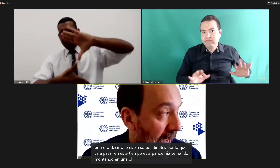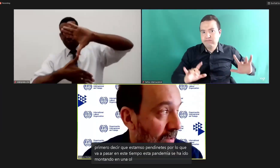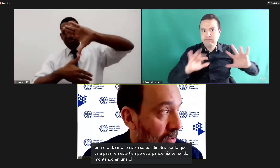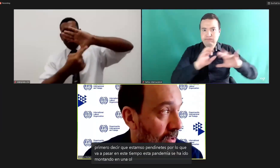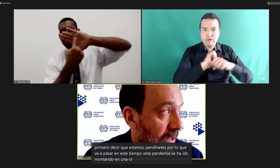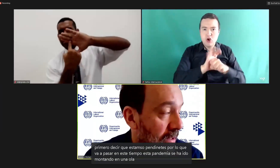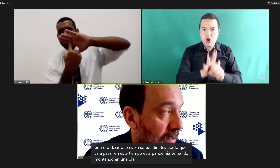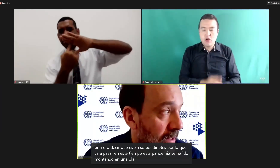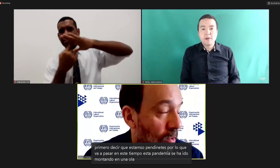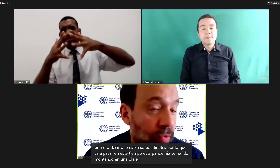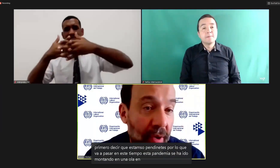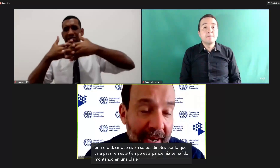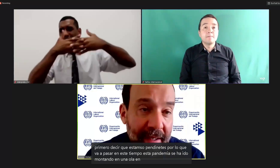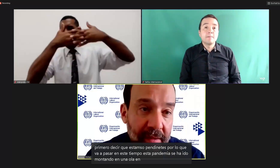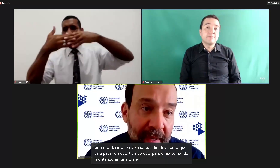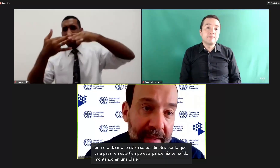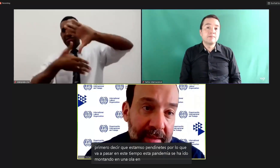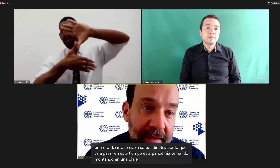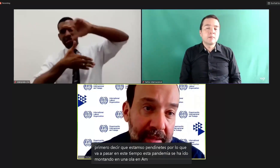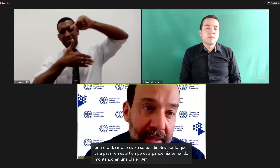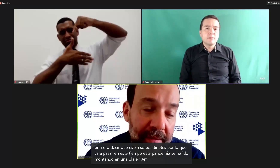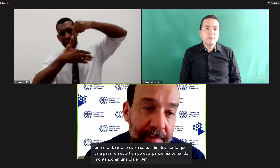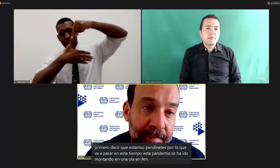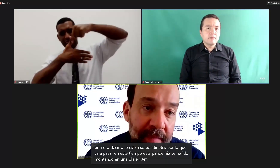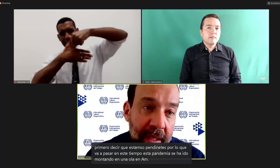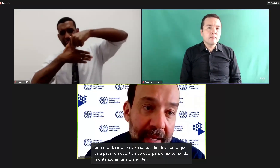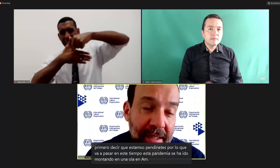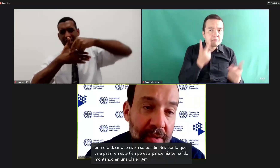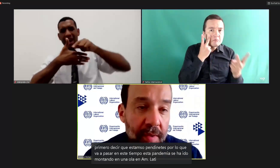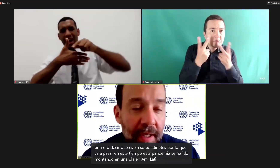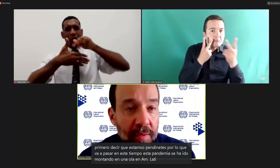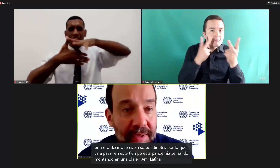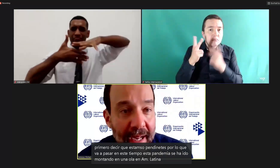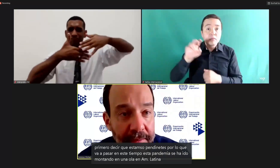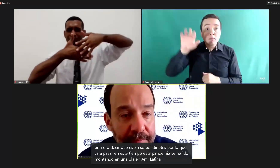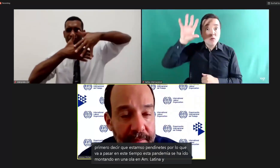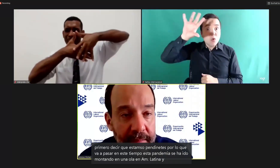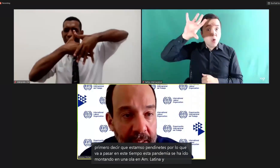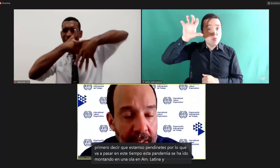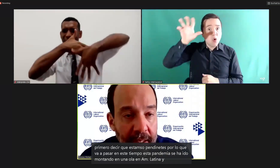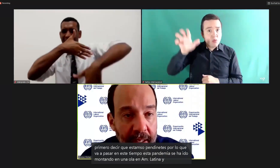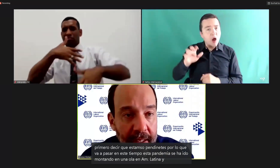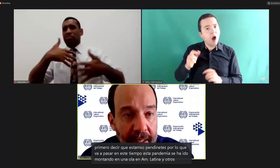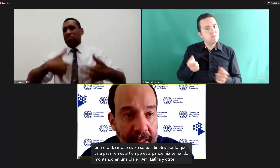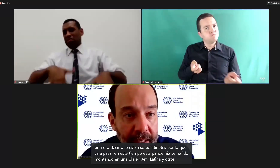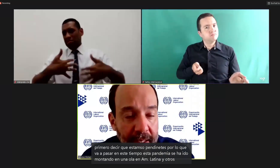han manejado de controlar con más éxito el contagio.